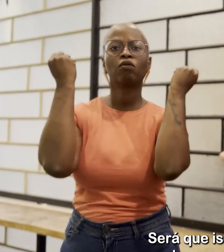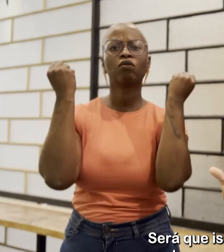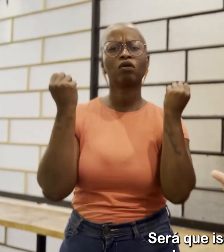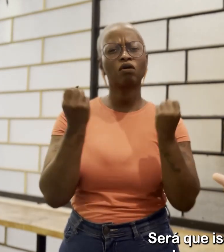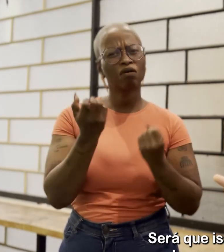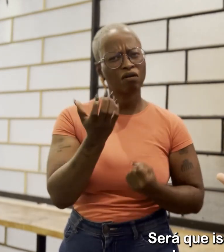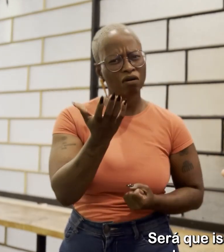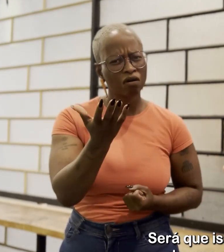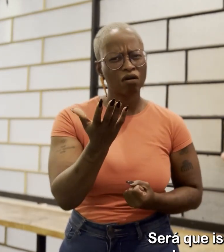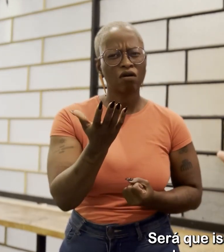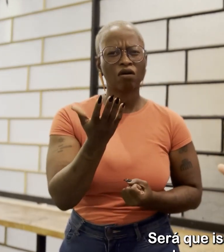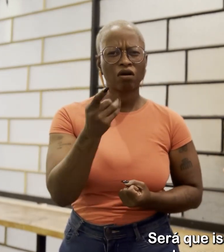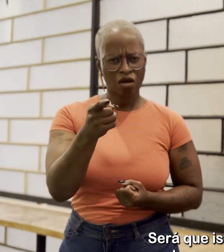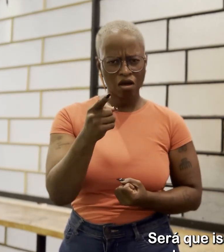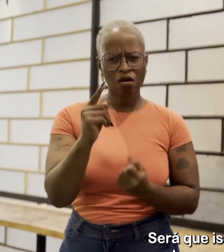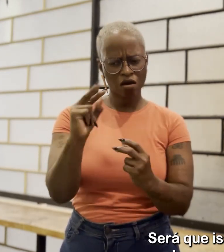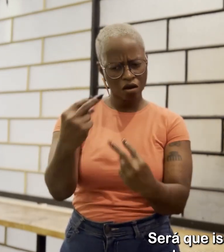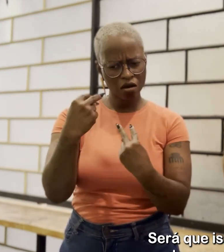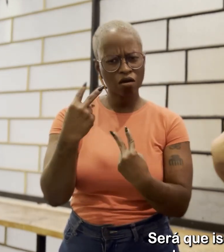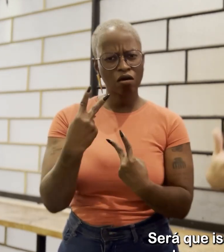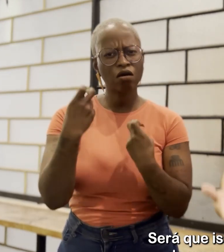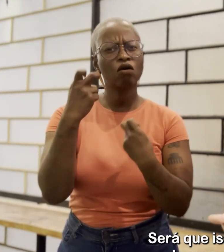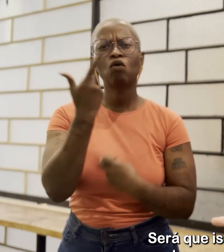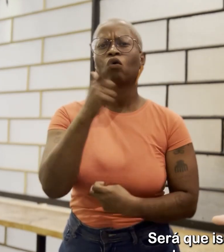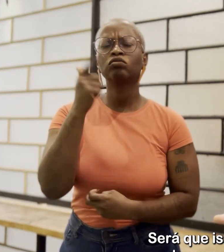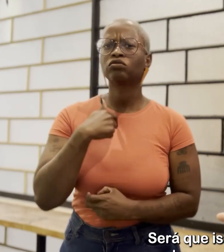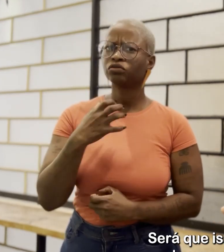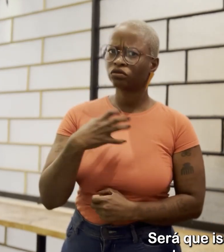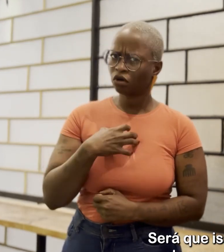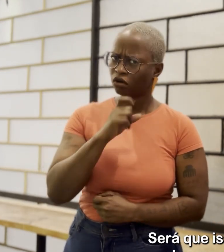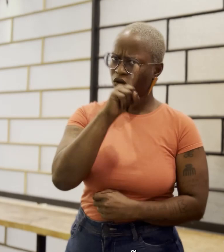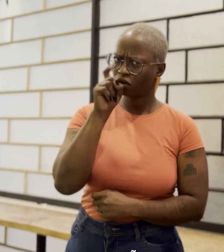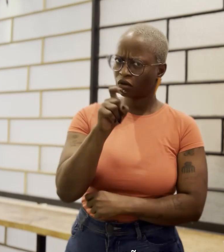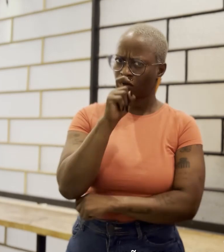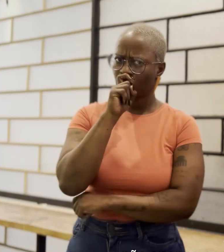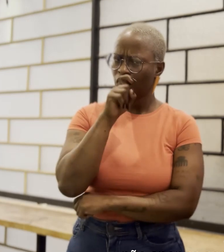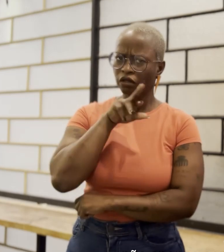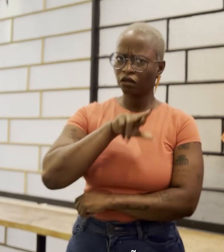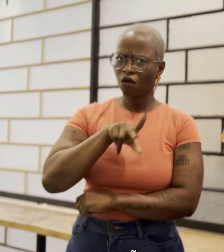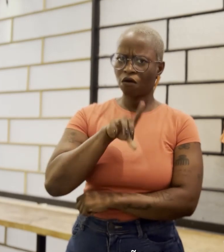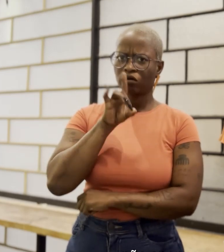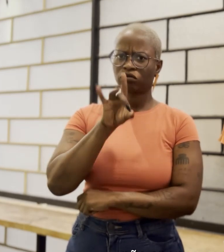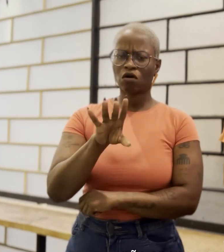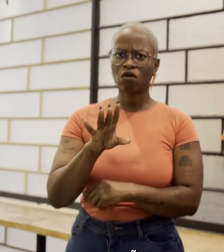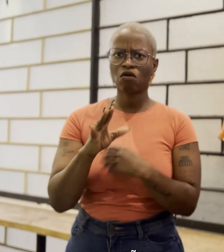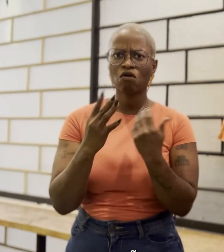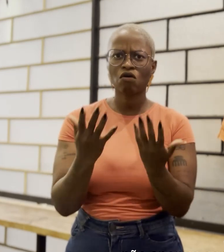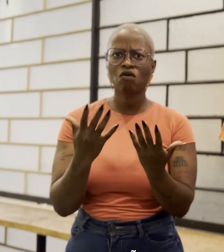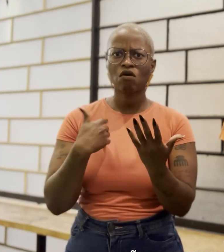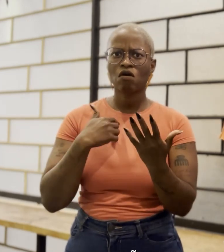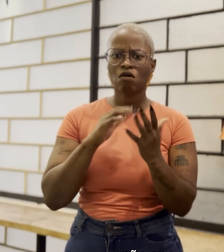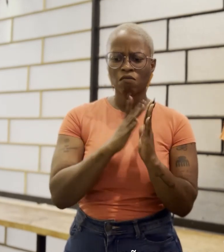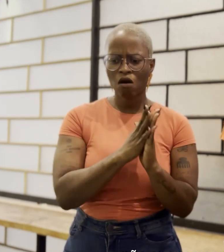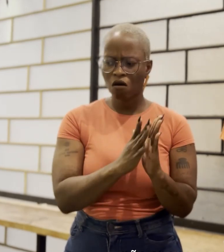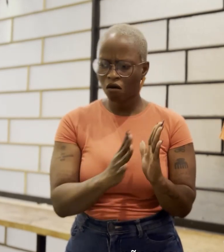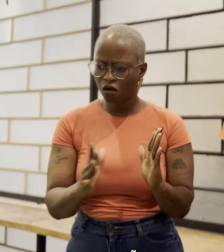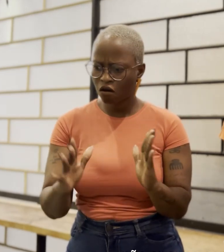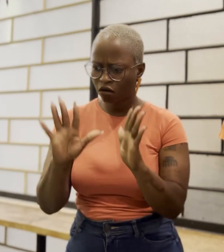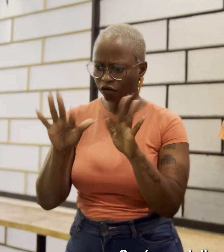Será que isso pode ser visto de uma outra maneira, não apenas como o fim de um